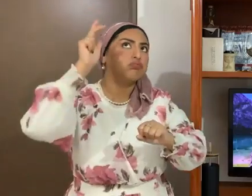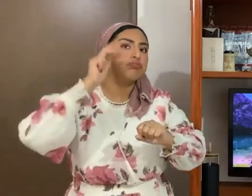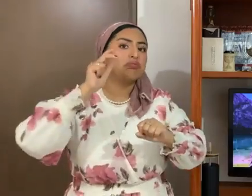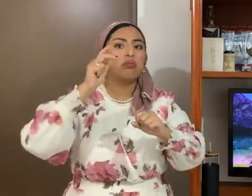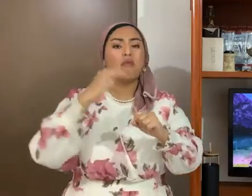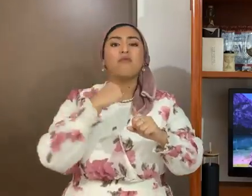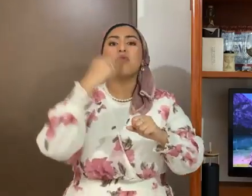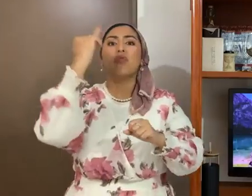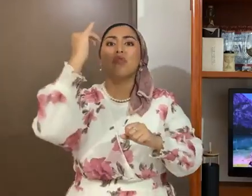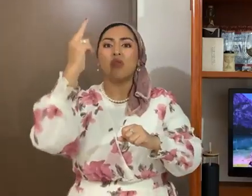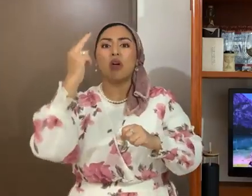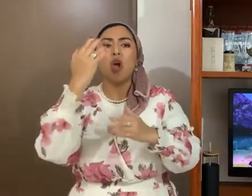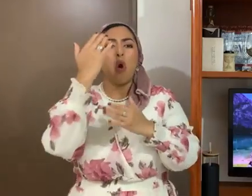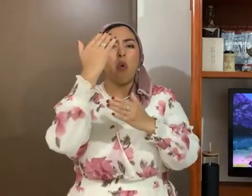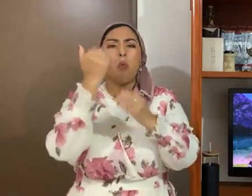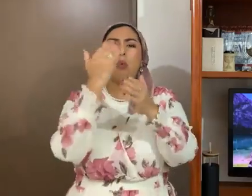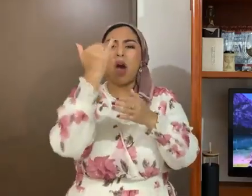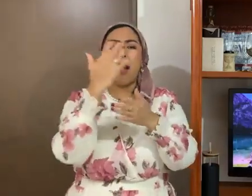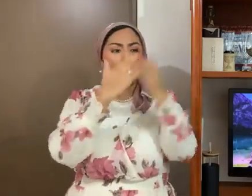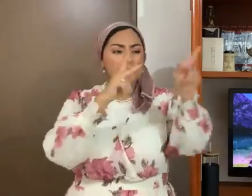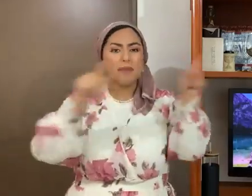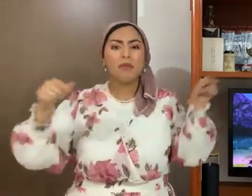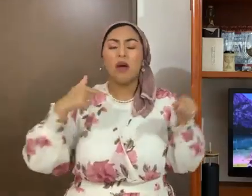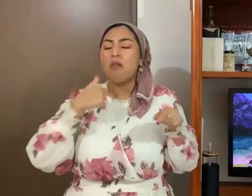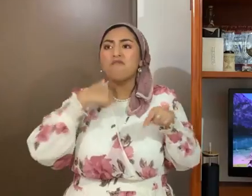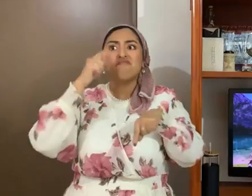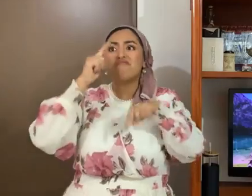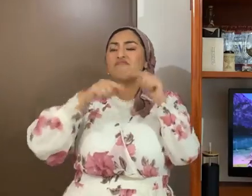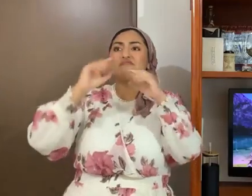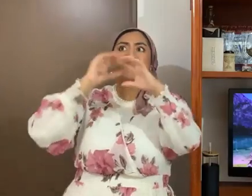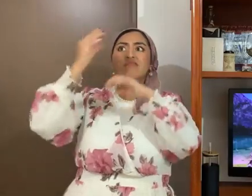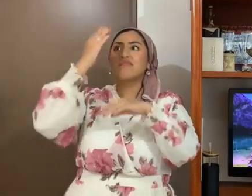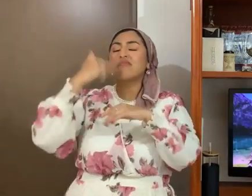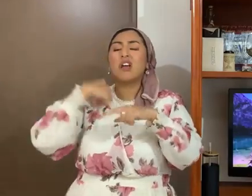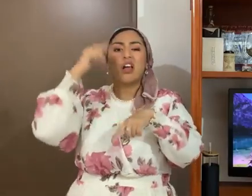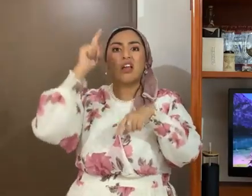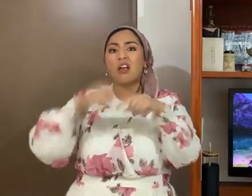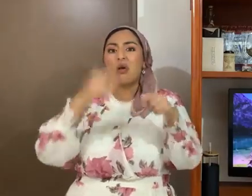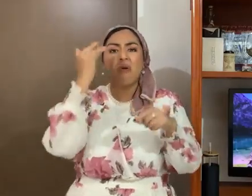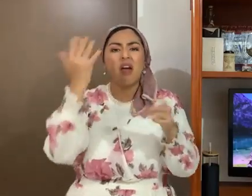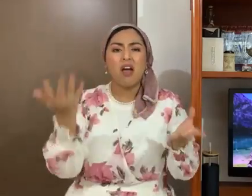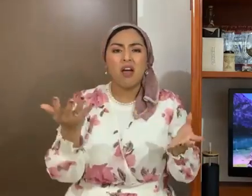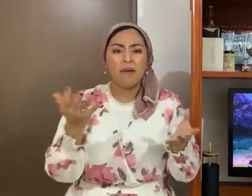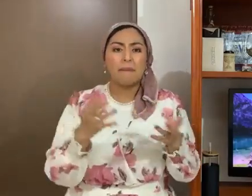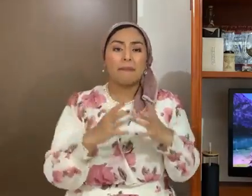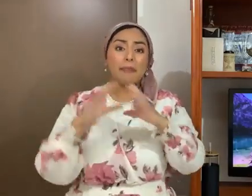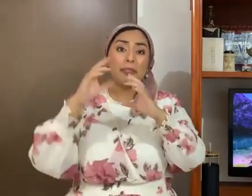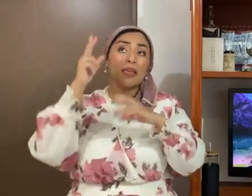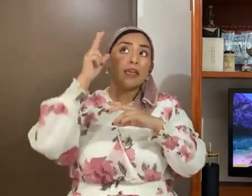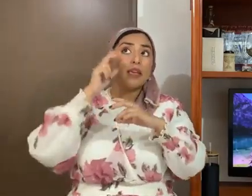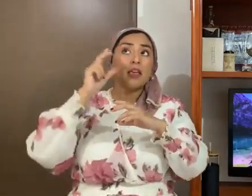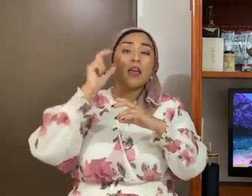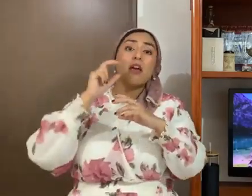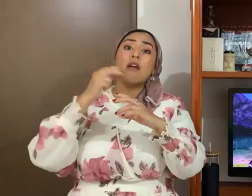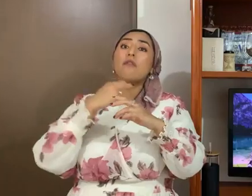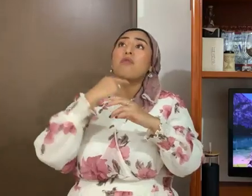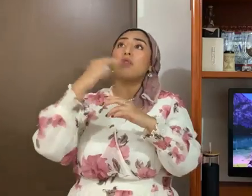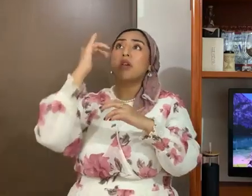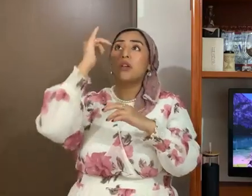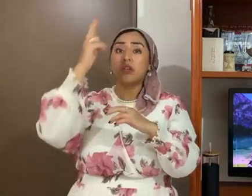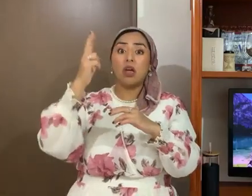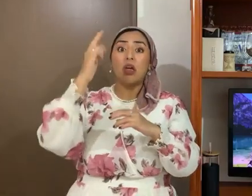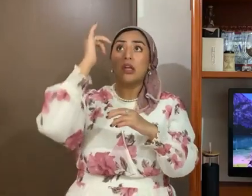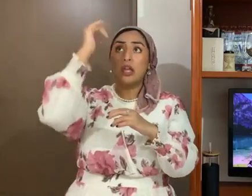su mayoría no la puede escuchar? El escuchar la voz de Yahweh es una facultad que el Eterno dio